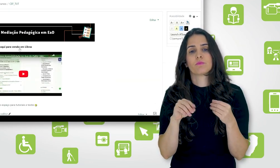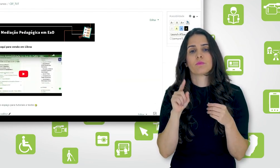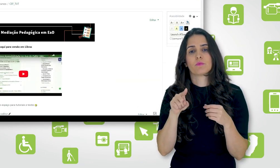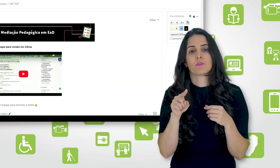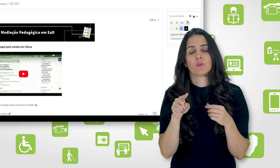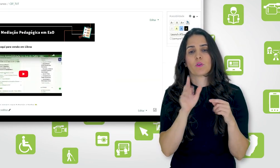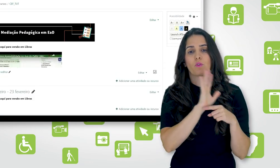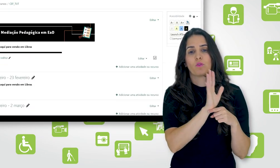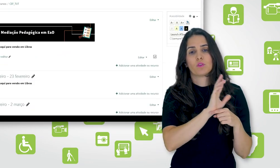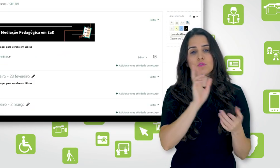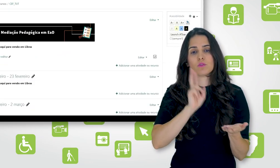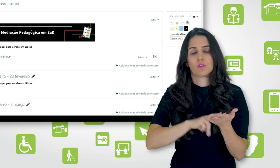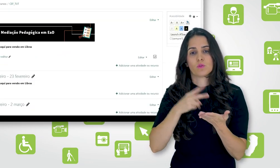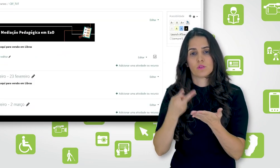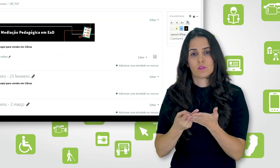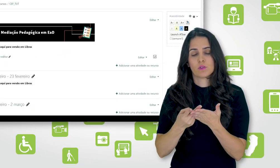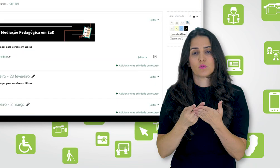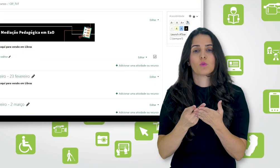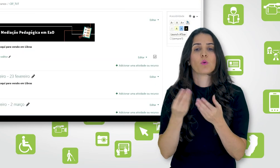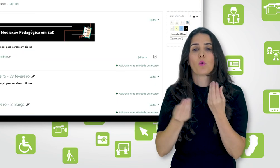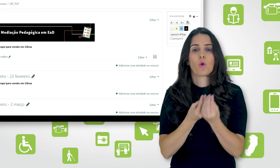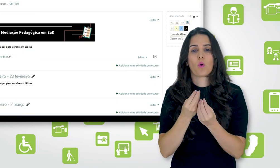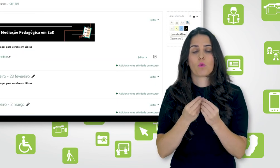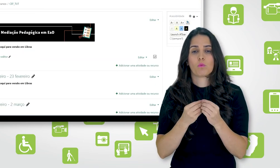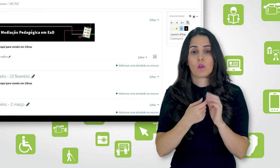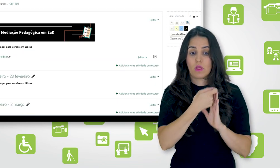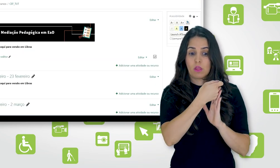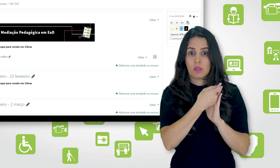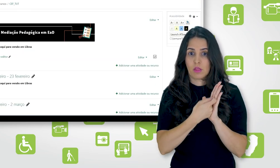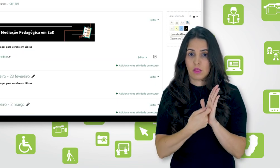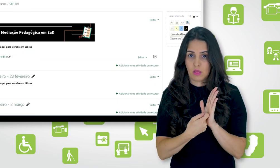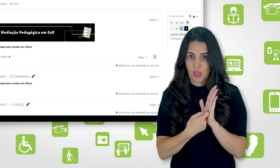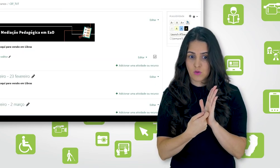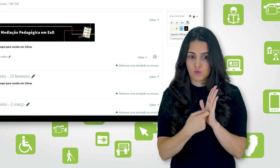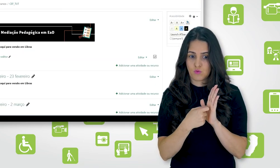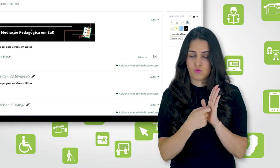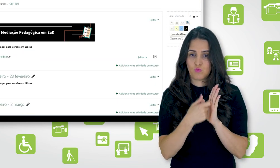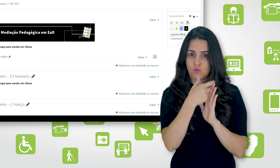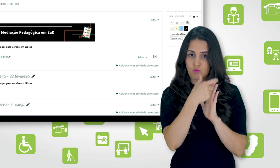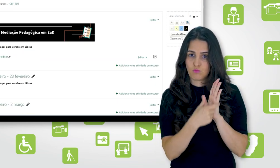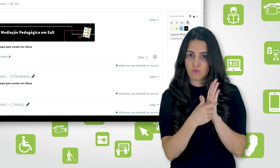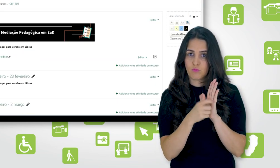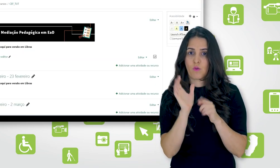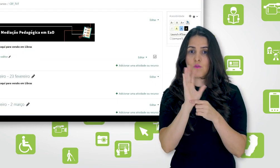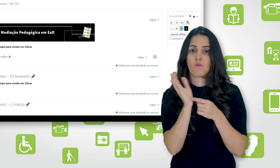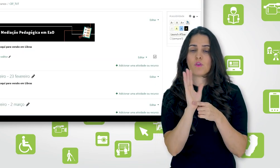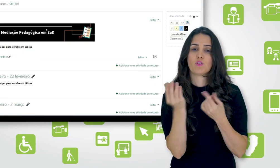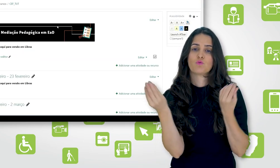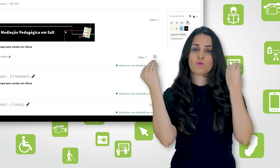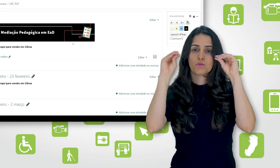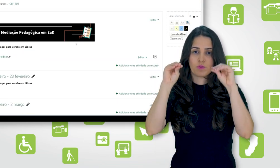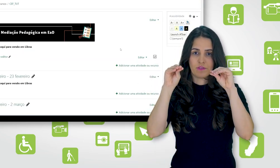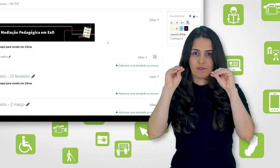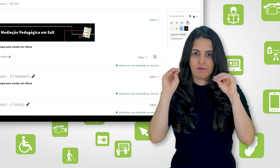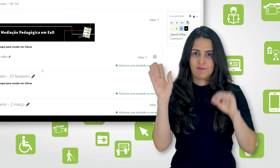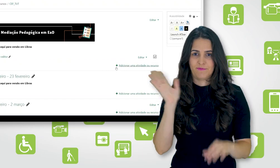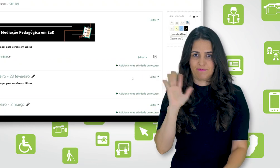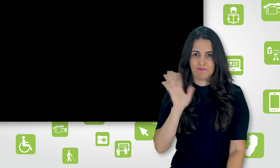traduzido sempre na parte superior do texto ao qual ele se refere até a próxima